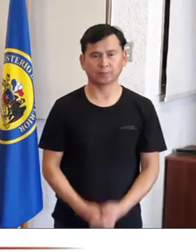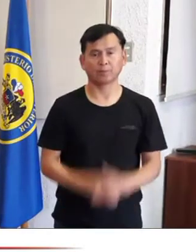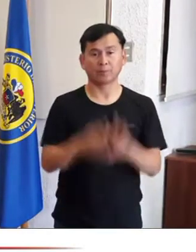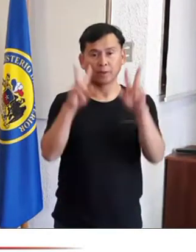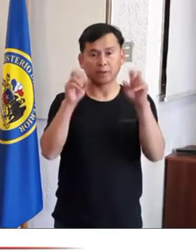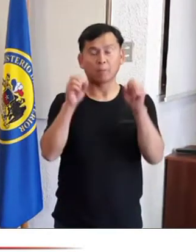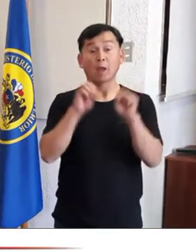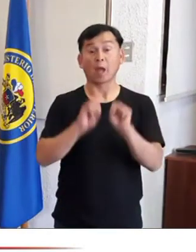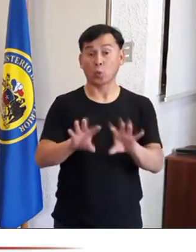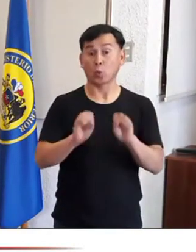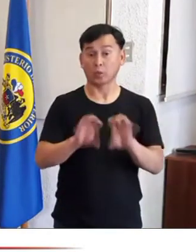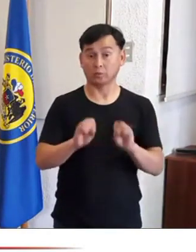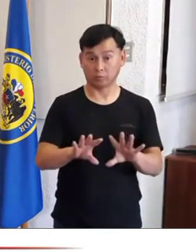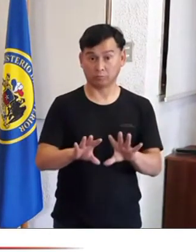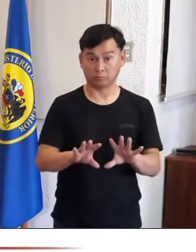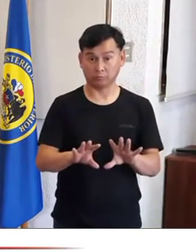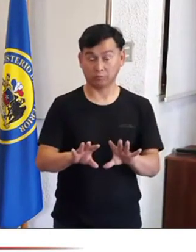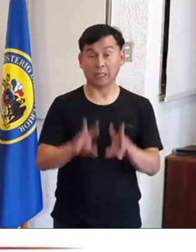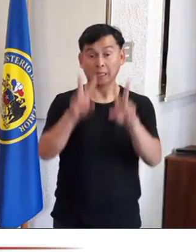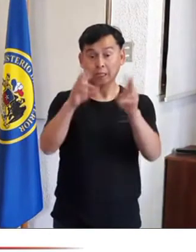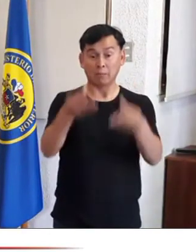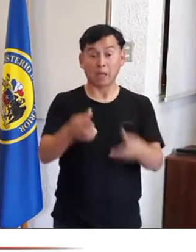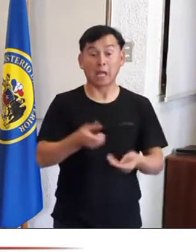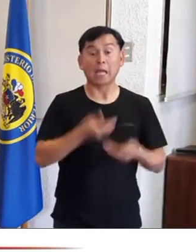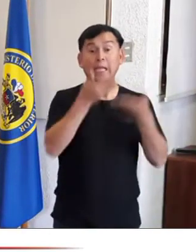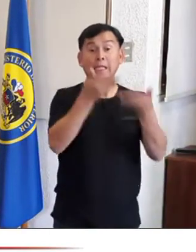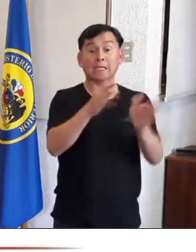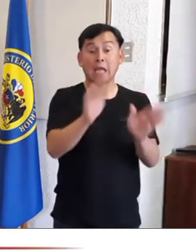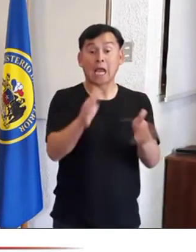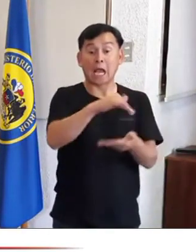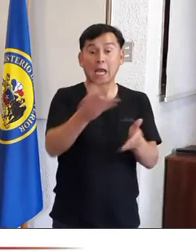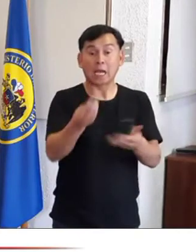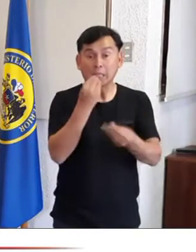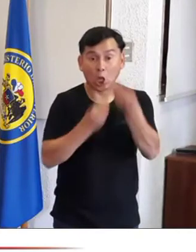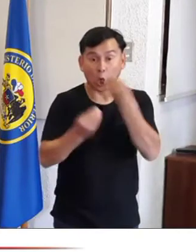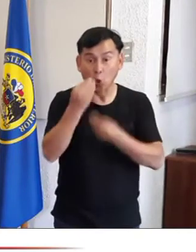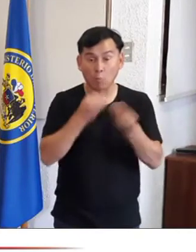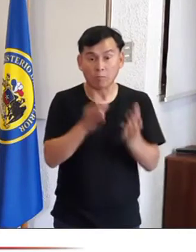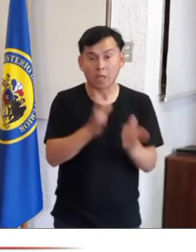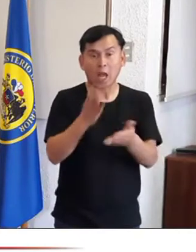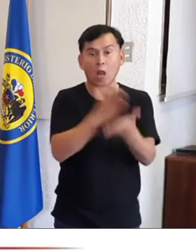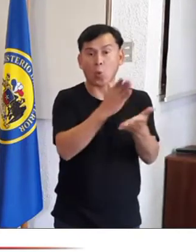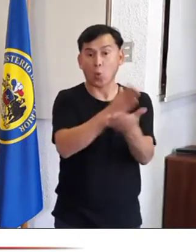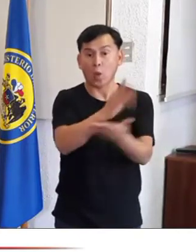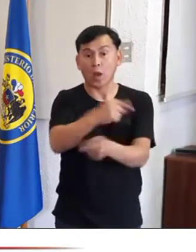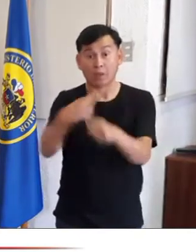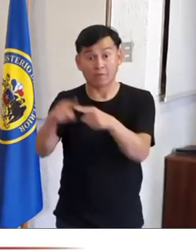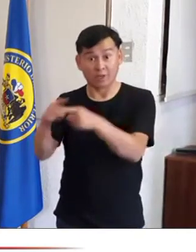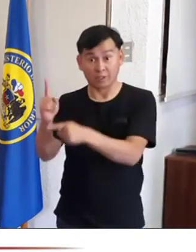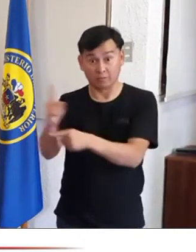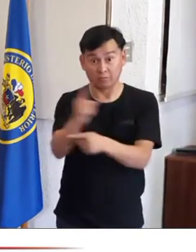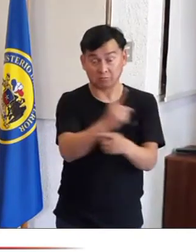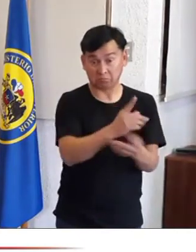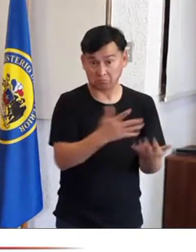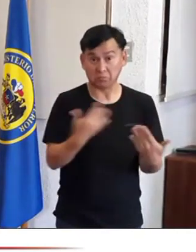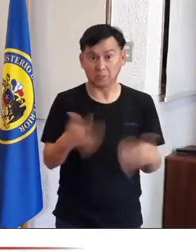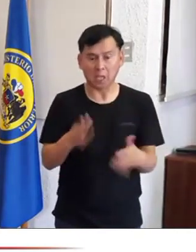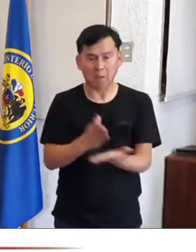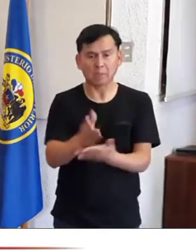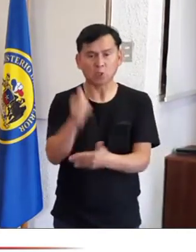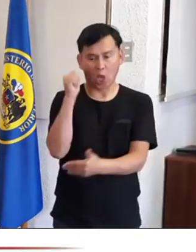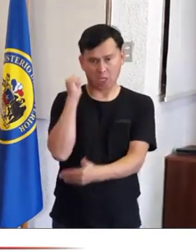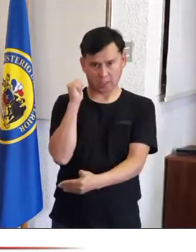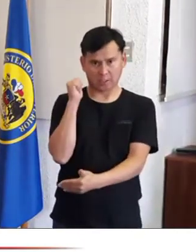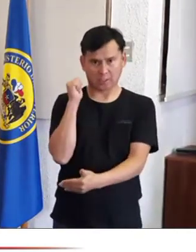Respecto de educación, sobre la entrega de canastas alimenticias en los establecimientos educacionales, podemos señalar que esta se inició el